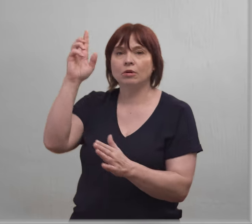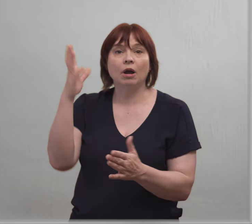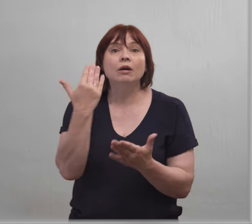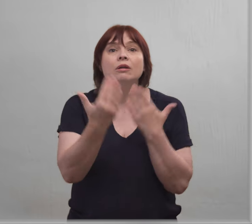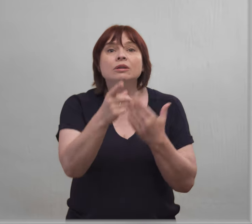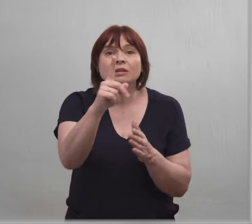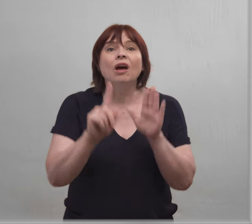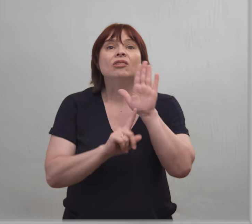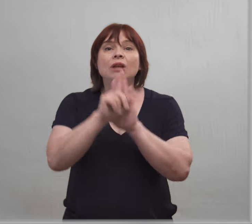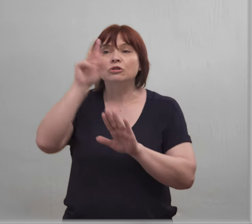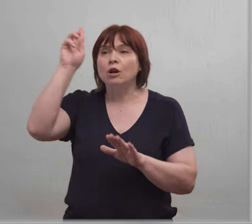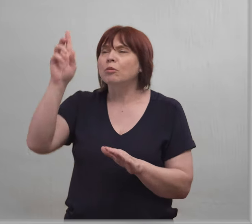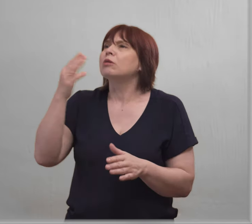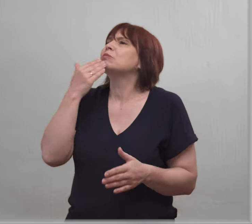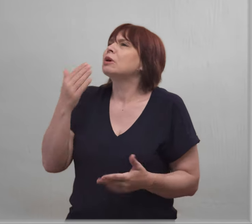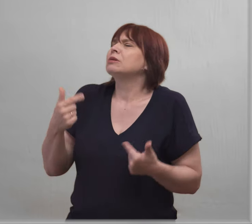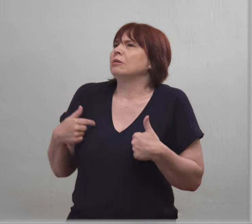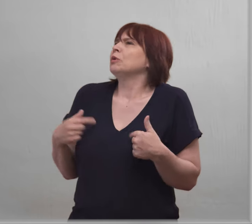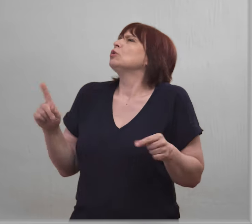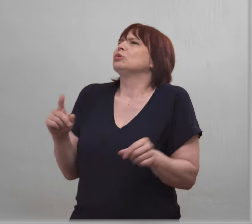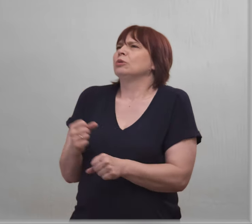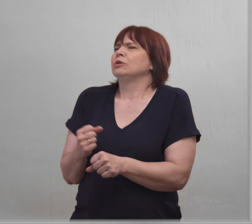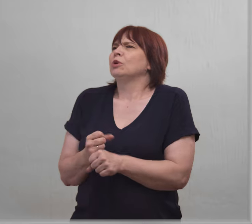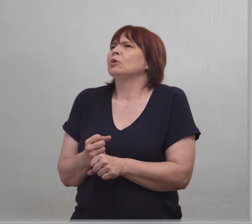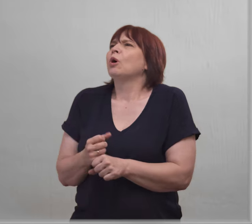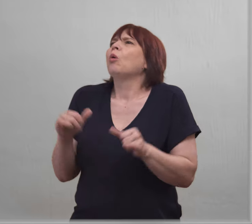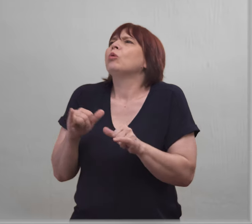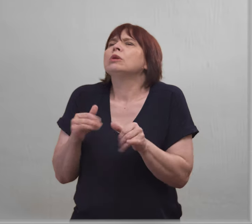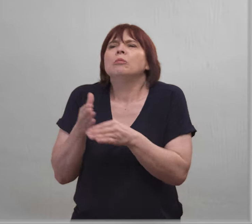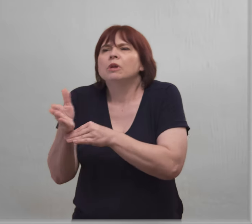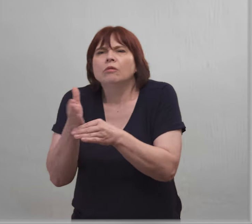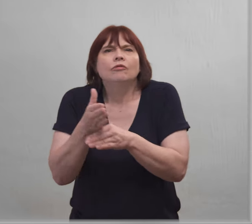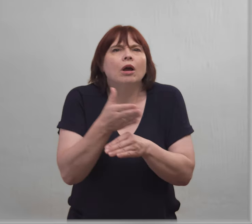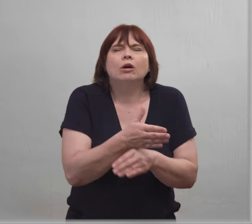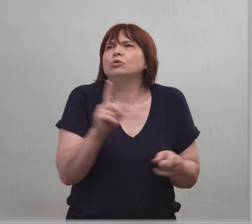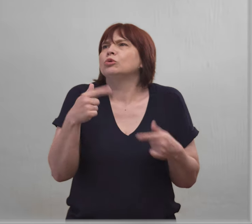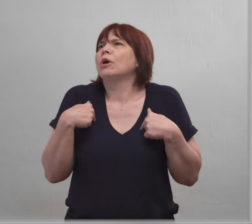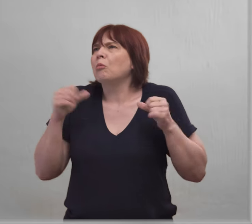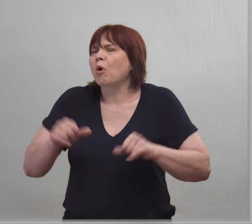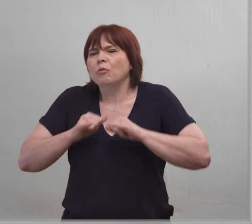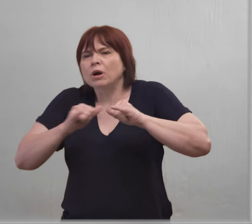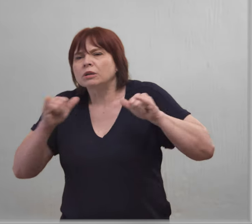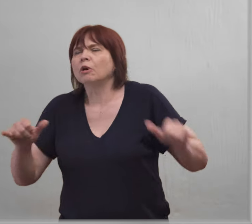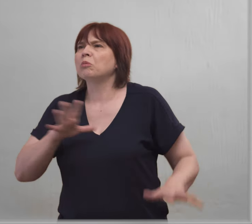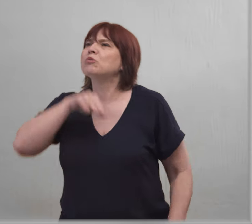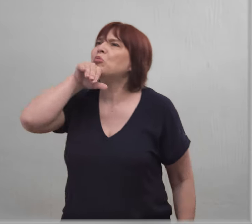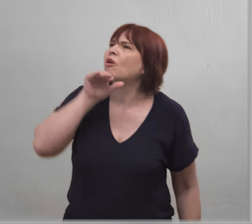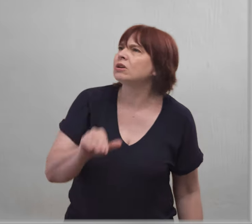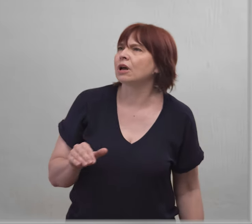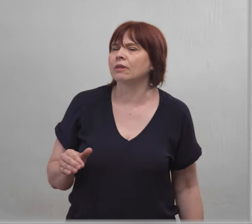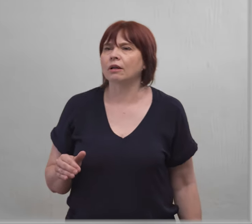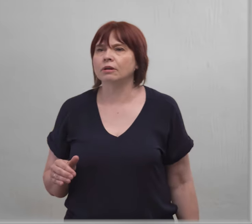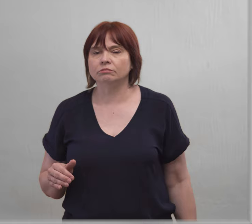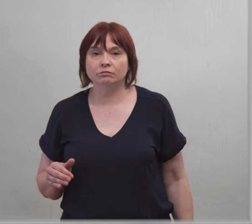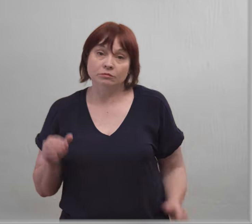мне стать, Господи? Поведи меня в ту сферу, где я мог бы развиваться, где я мог бы стать профессионалом. Или, может быть, ты